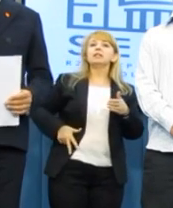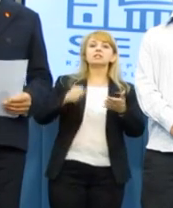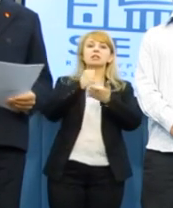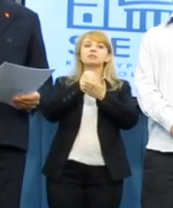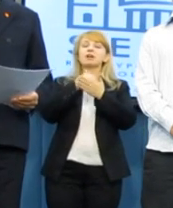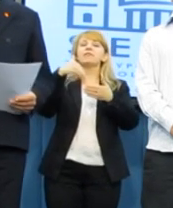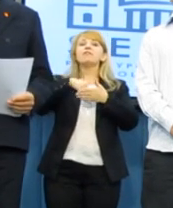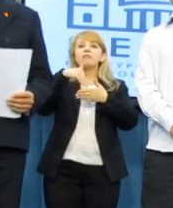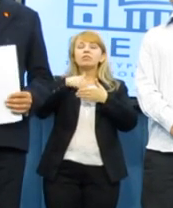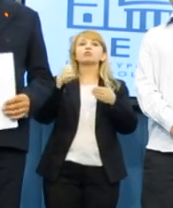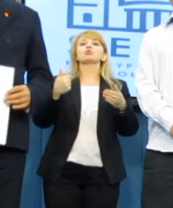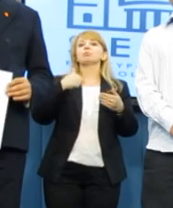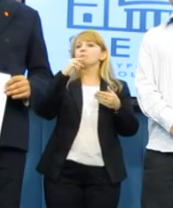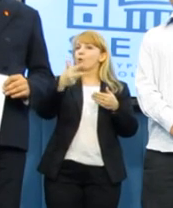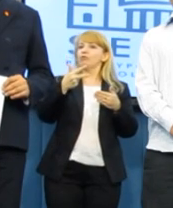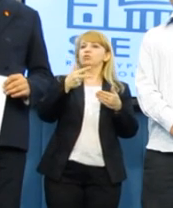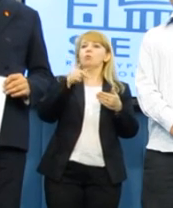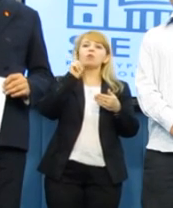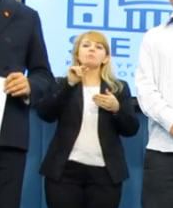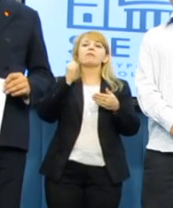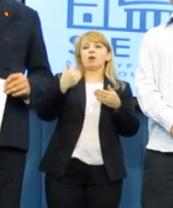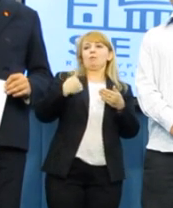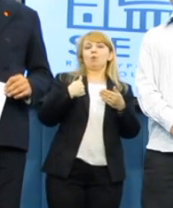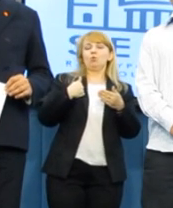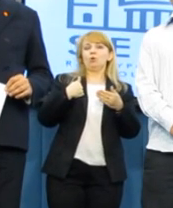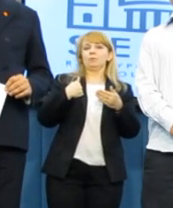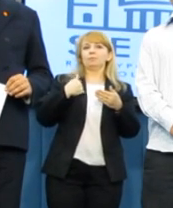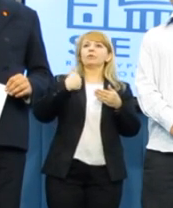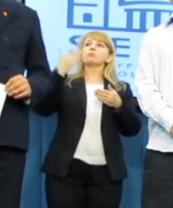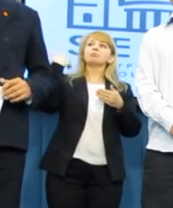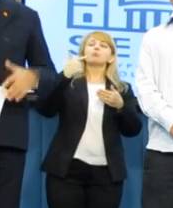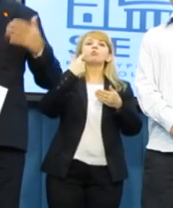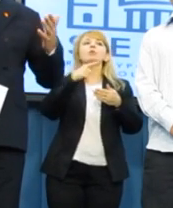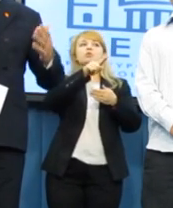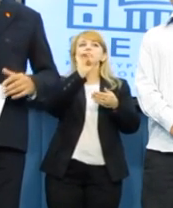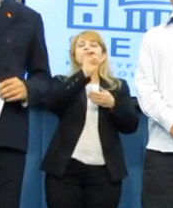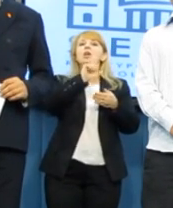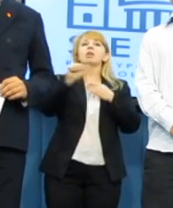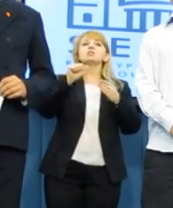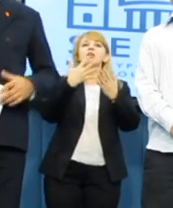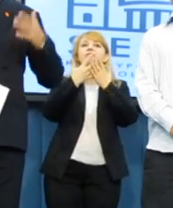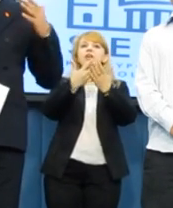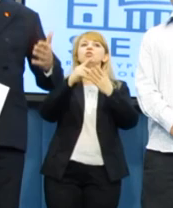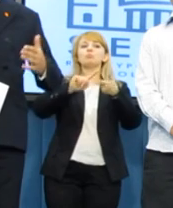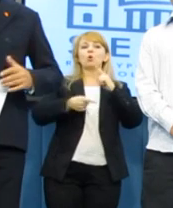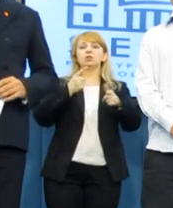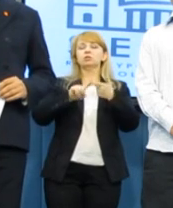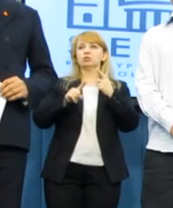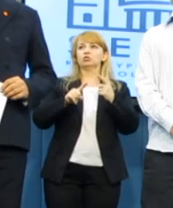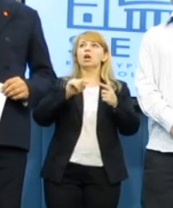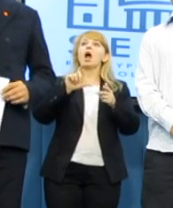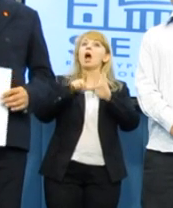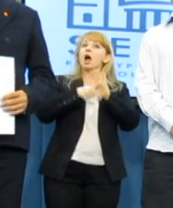szczegółowych informacji. Jak Państwo pamiętacie, kiedy wówczas w maju powiedziałem, że Andrzej Dołecki jest więźniem politycznym, porównałem trochę na wyrost, bo na szczęście